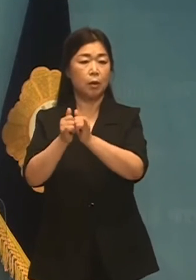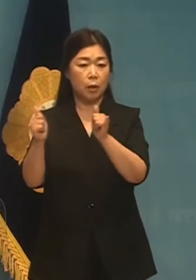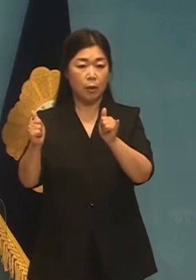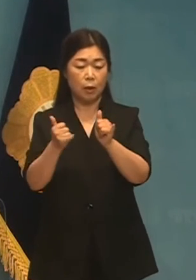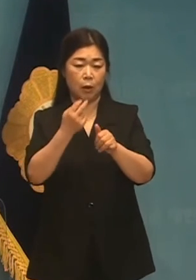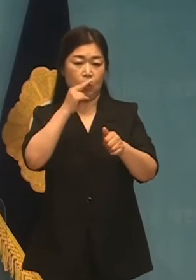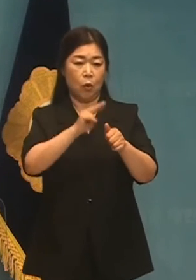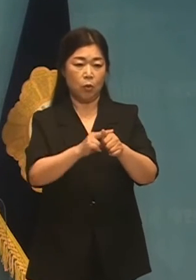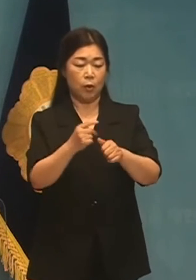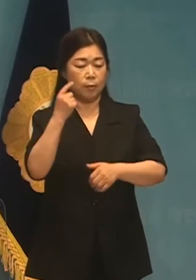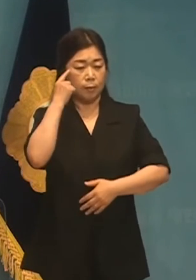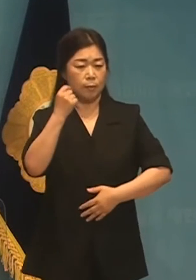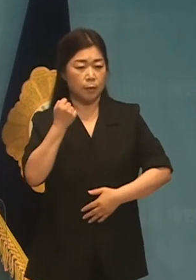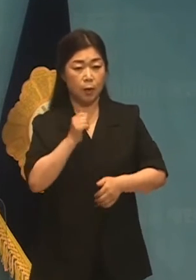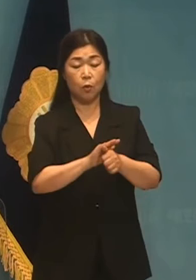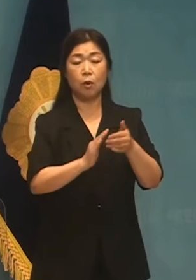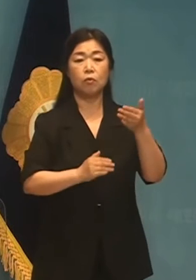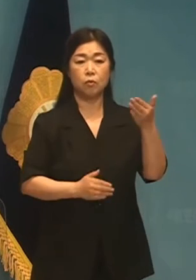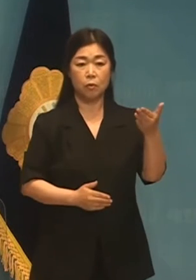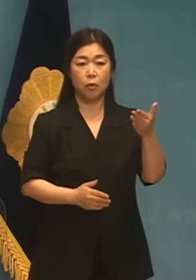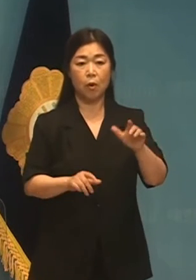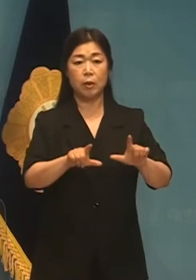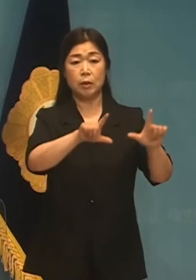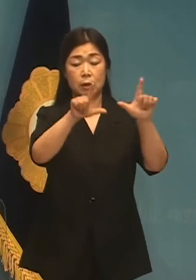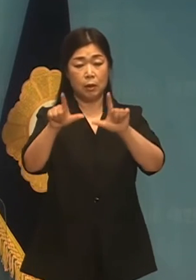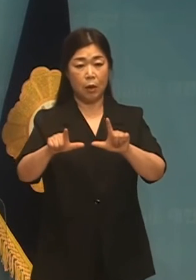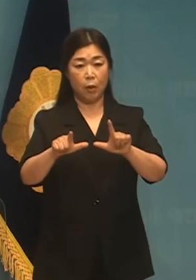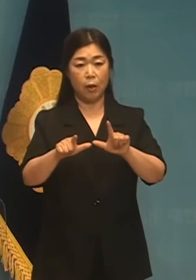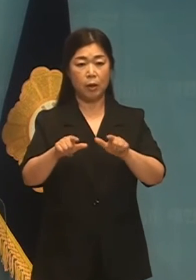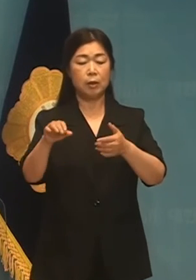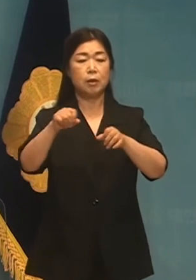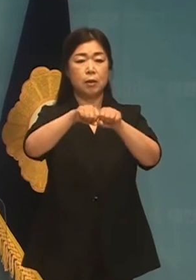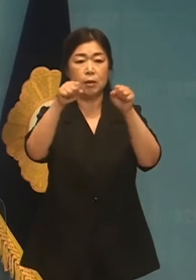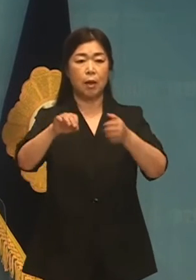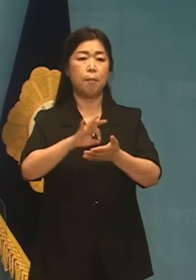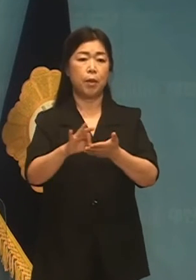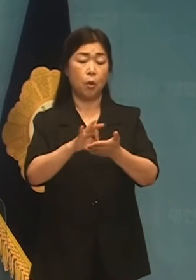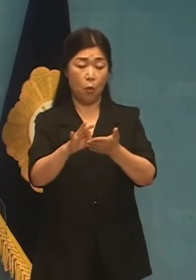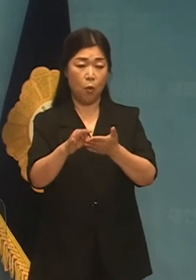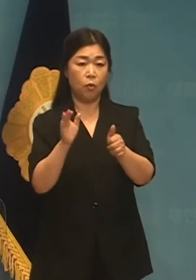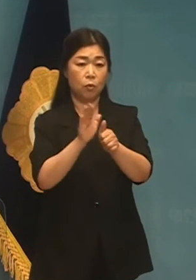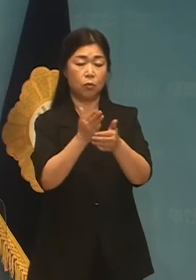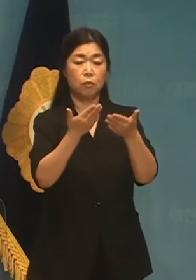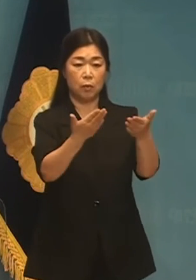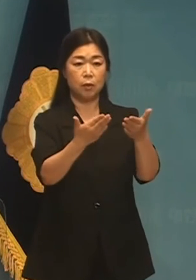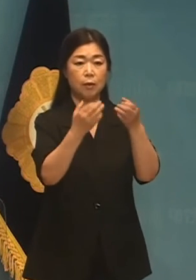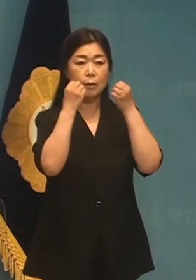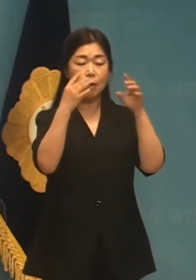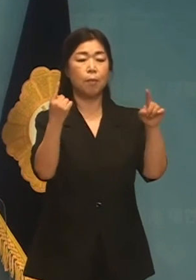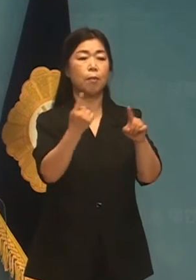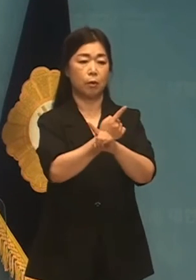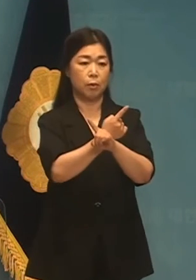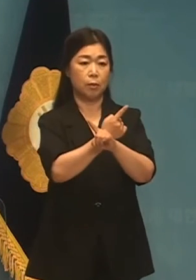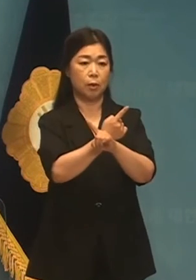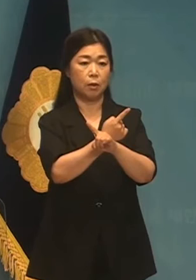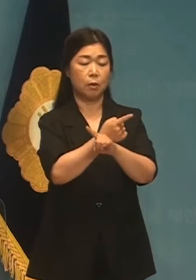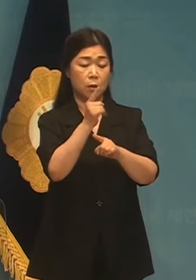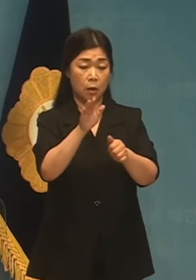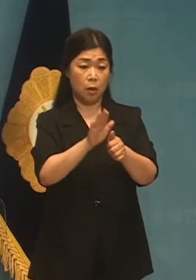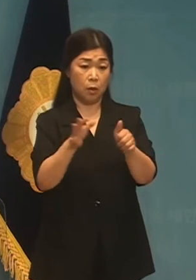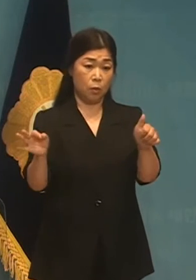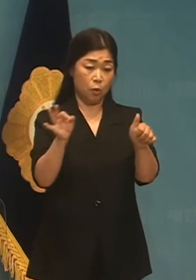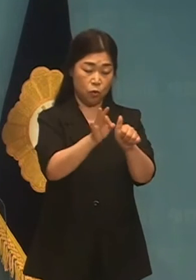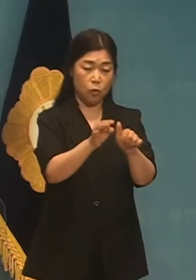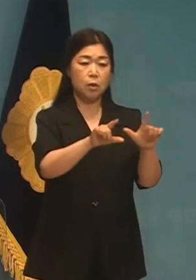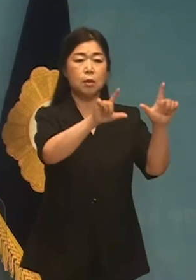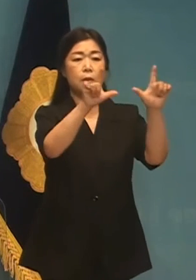용기를 지원하는 사회적 시스템과 비용 확보로 새로운 혁신의 길을 열겠습니다. 이를 과감히 지불하는